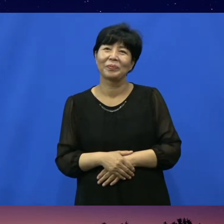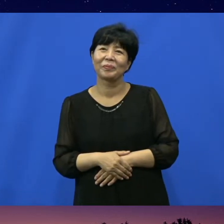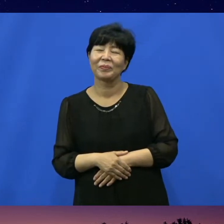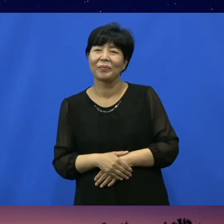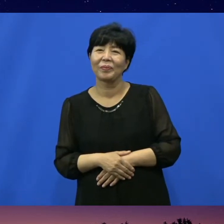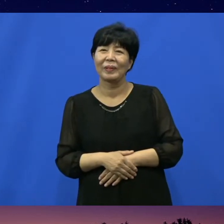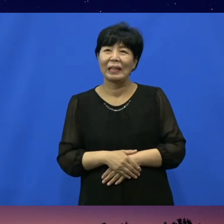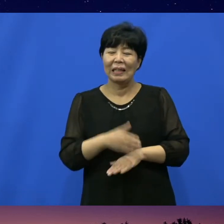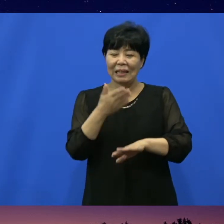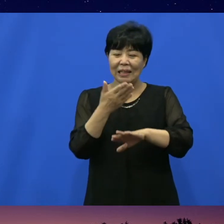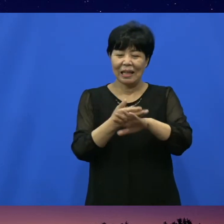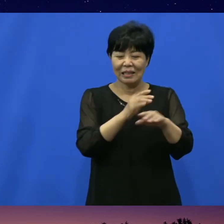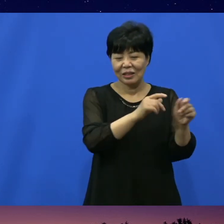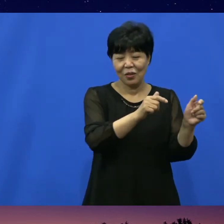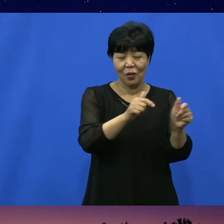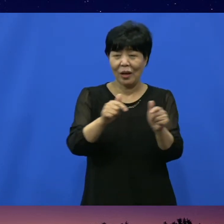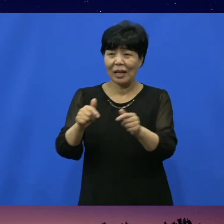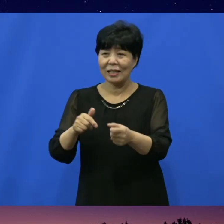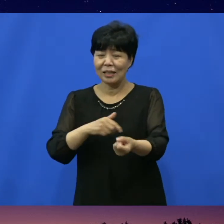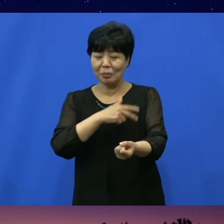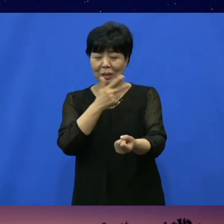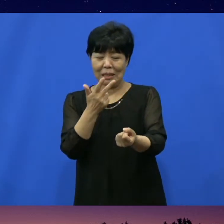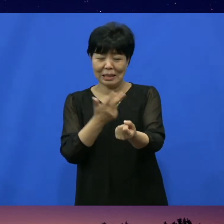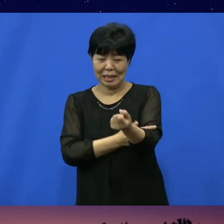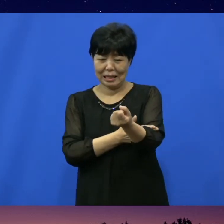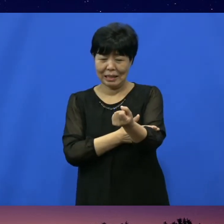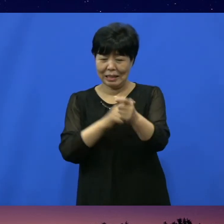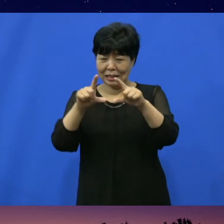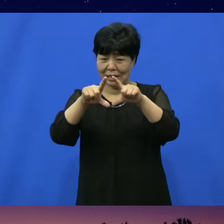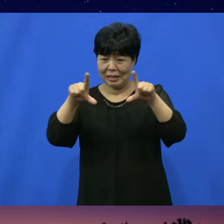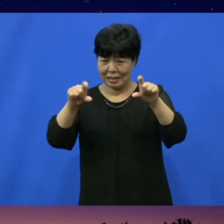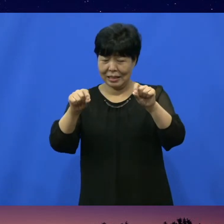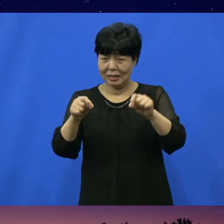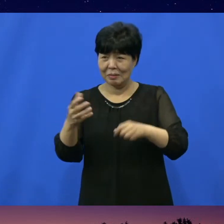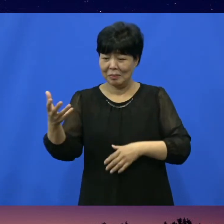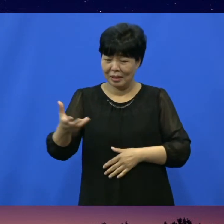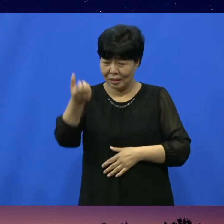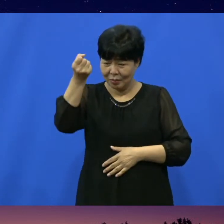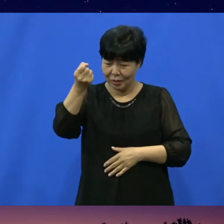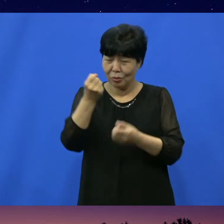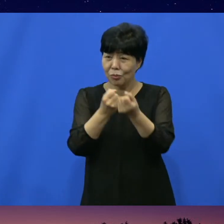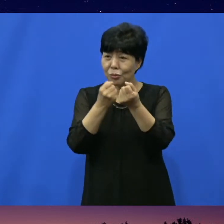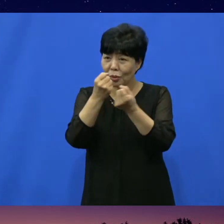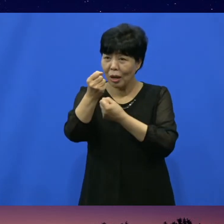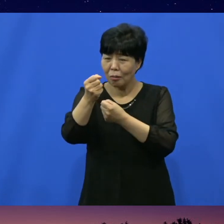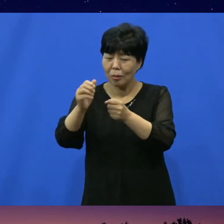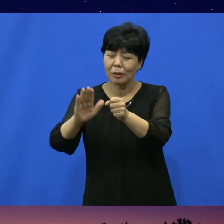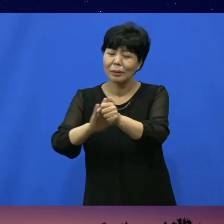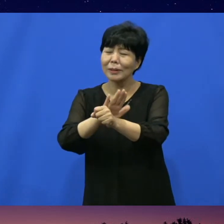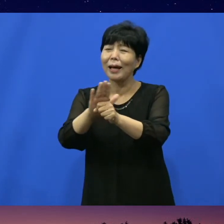것을 배우고 어떤 자격증을 터득했다 할지라도 사랑을 배우지 못하면 불행한 삶을 살게 되는 거예요.